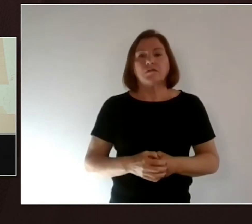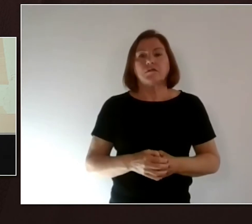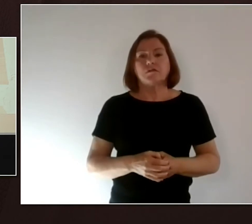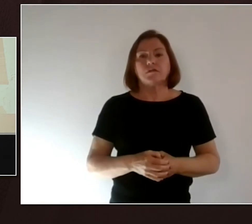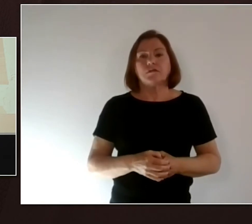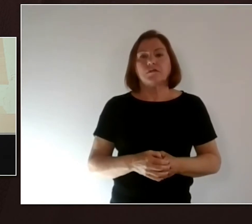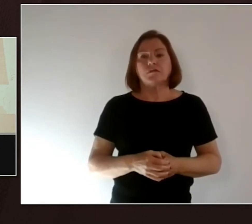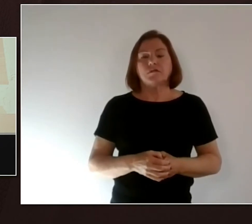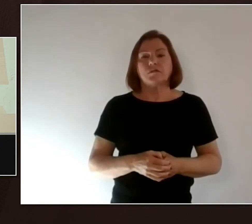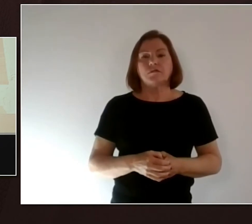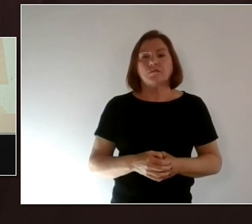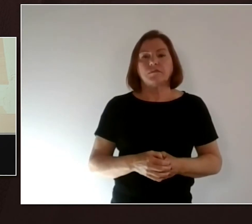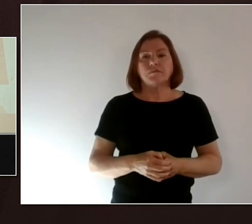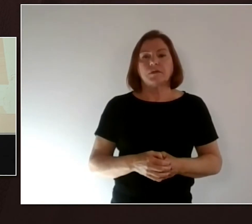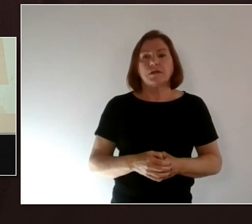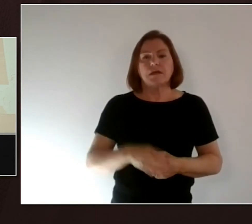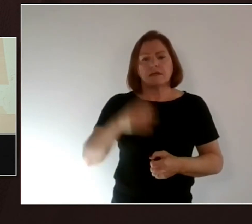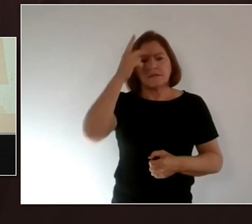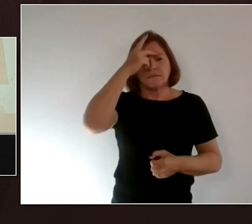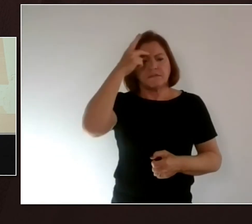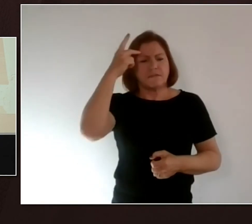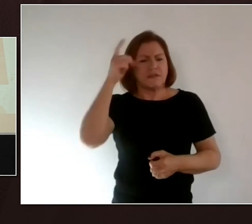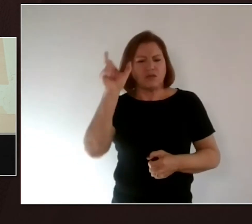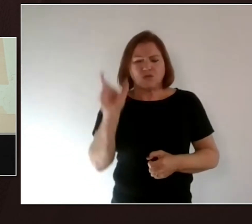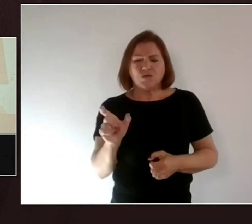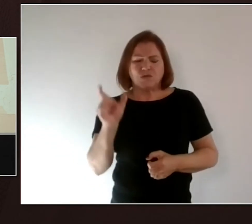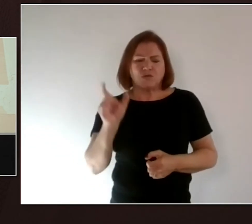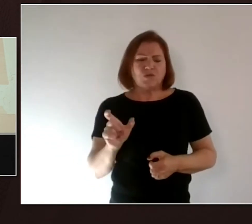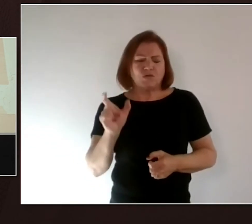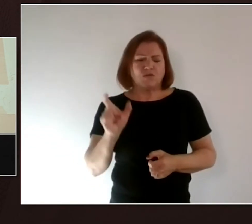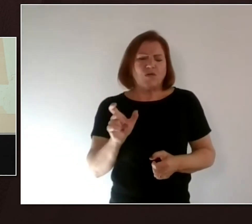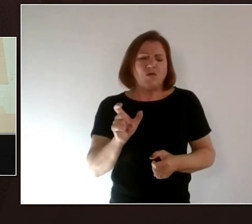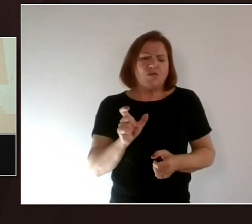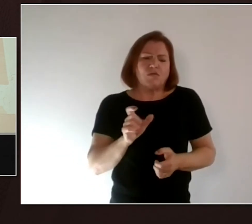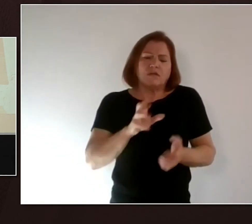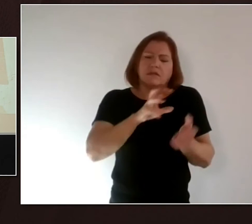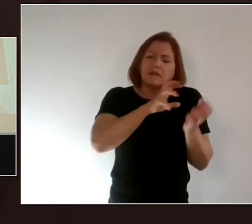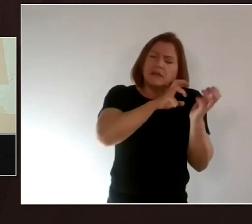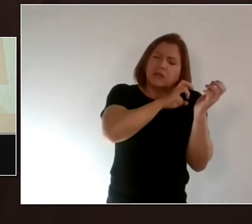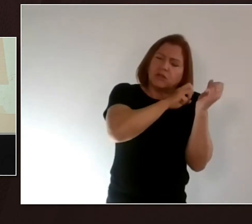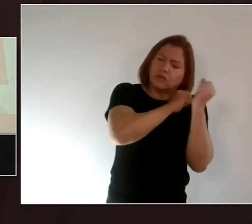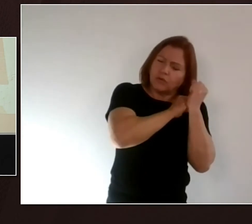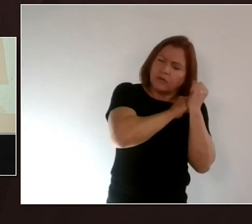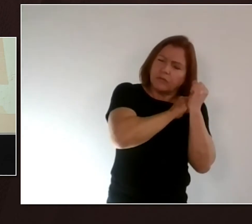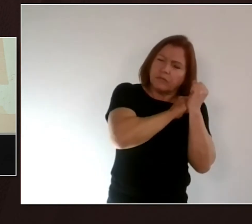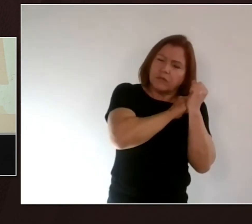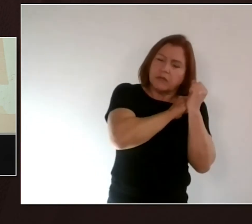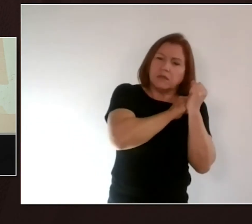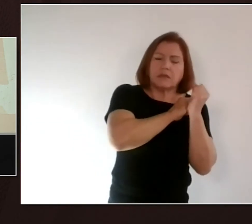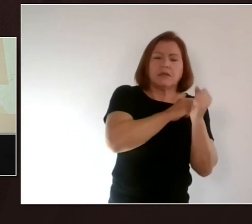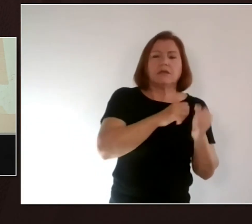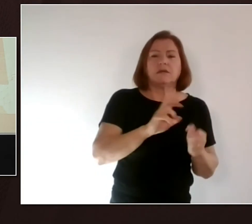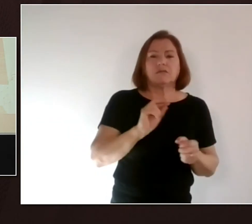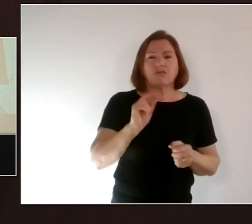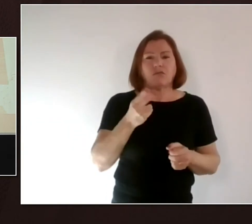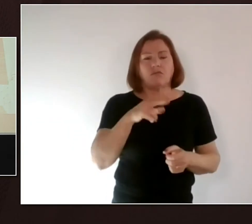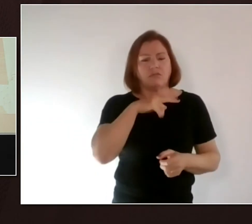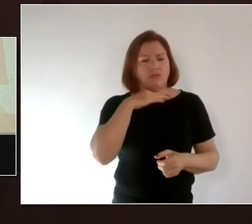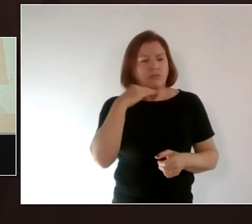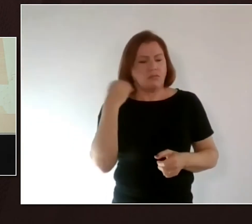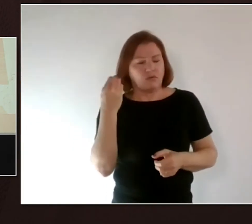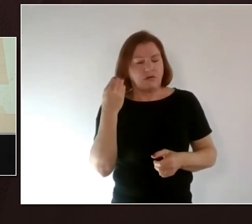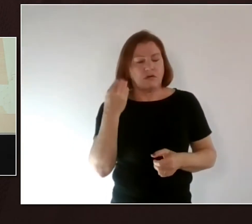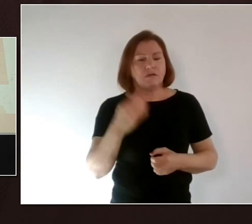os que dormem, os crentes, os cristãos que dormiram, né? Aqui diz